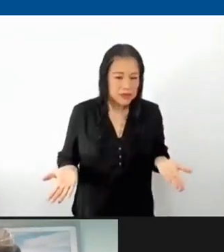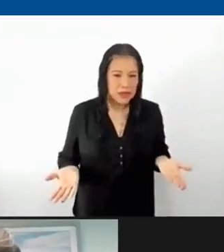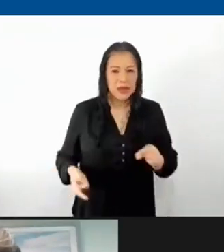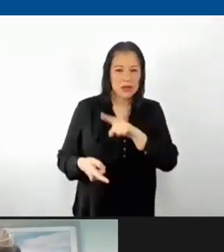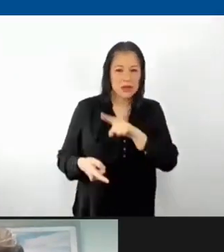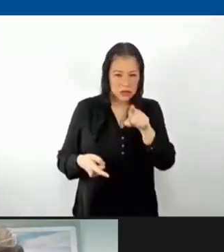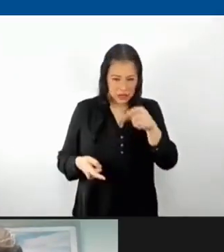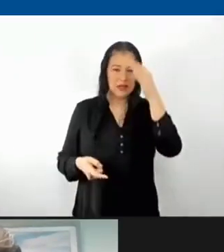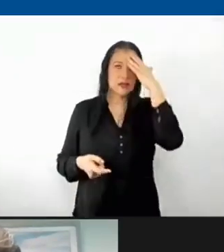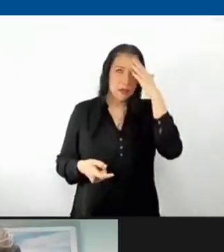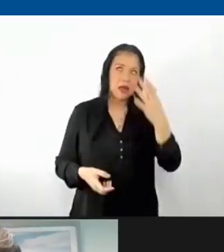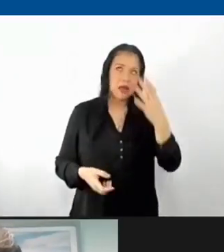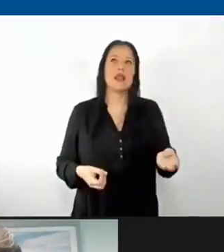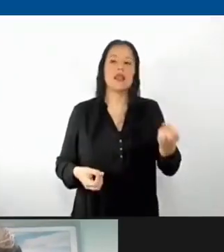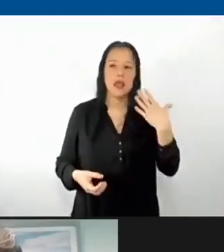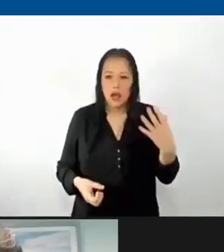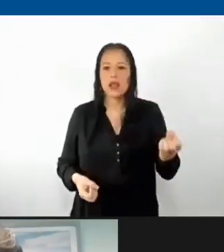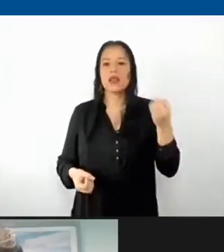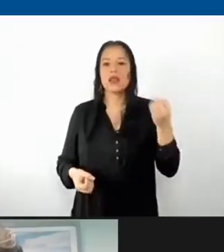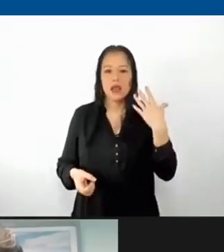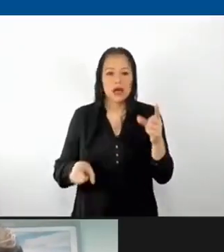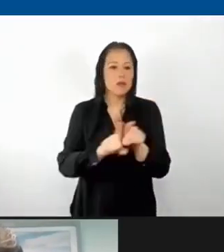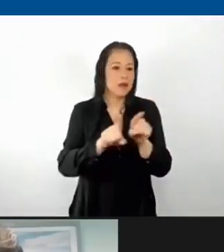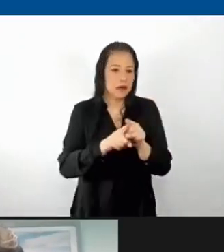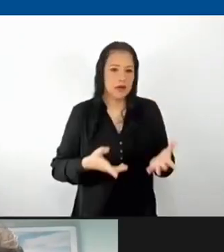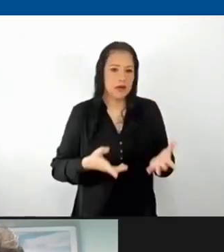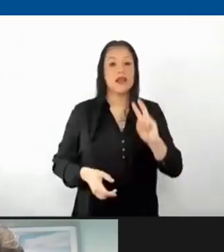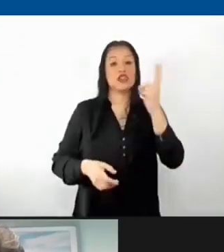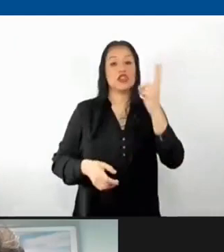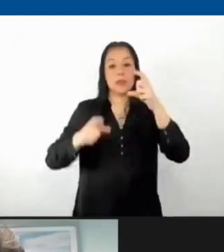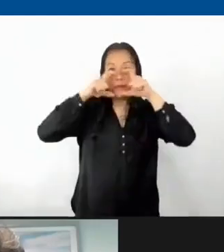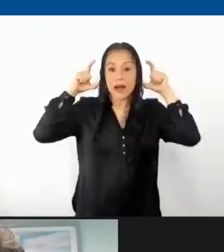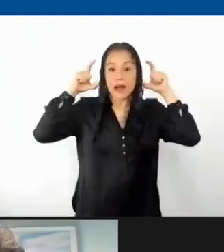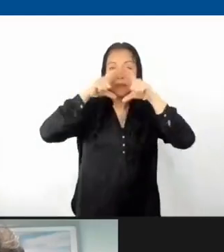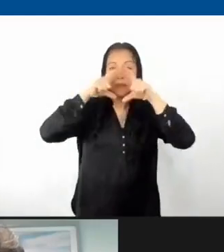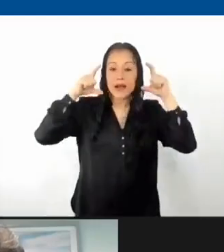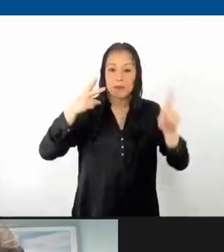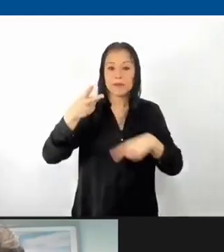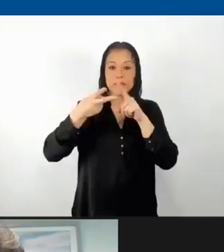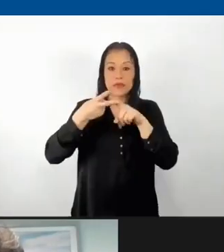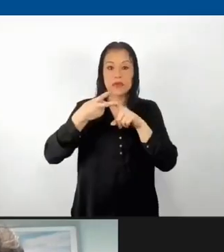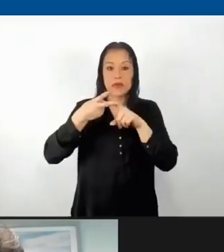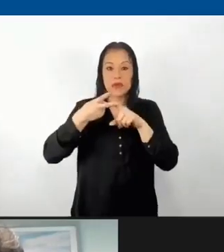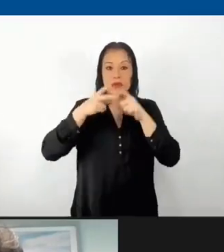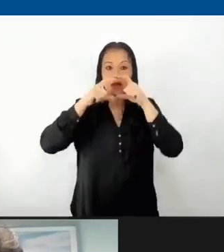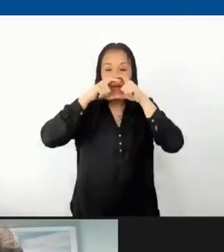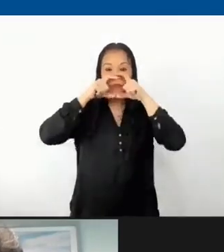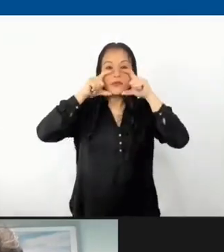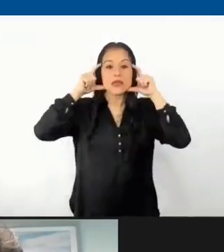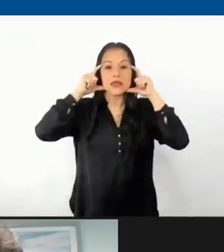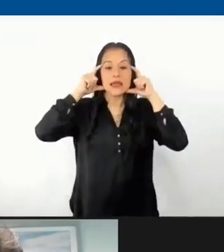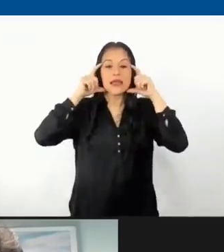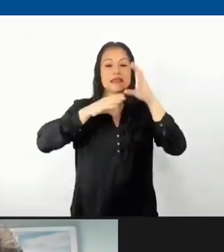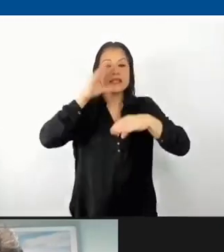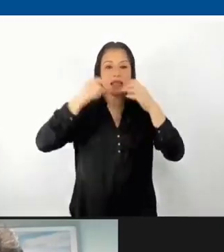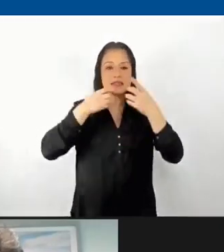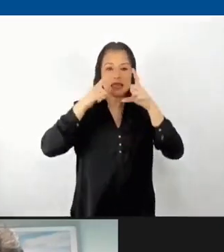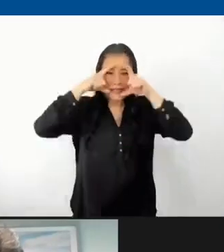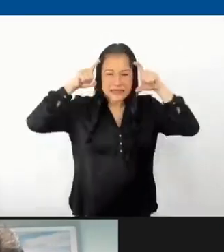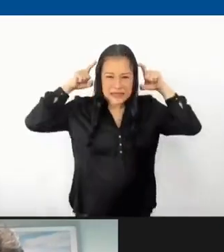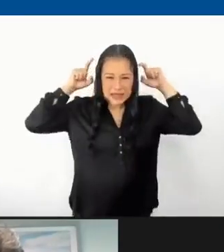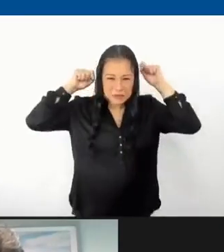que la gente está cansada de escucharlo, ¿verdad? La doble mascarilla, la mascarilla celeste pegada a la cara, la de tela